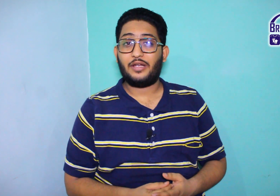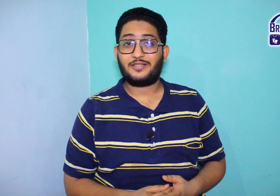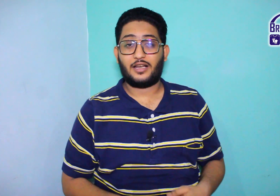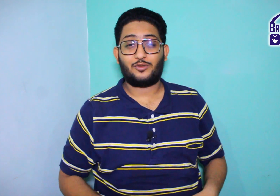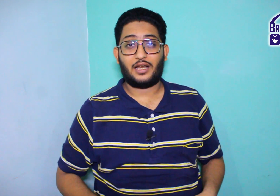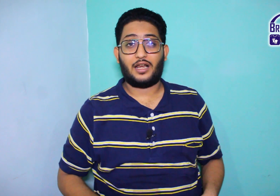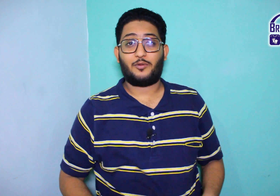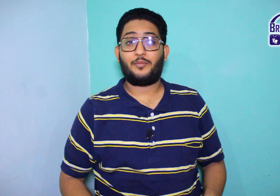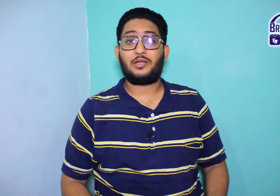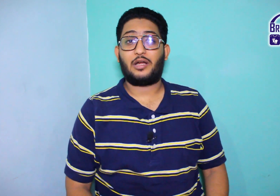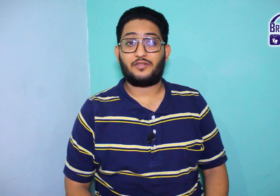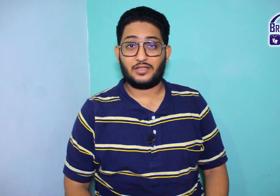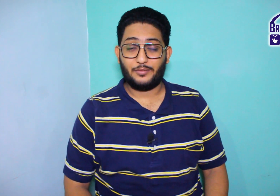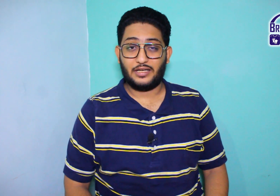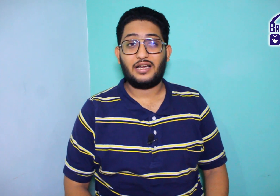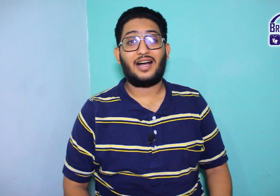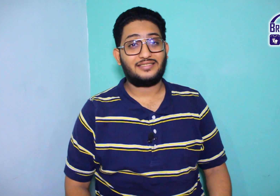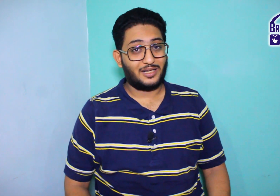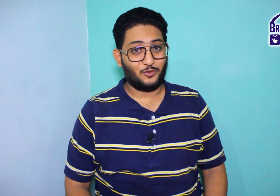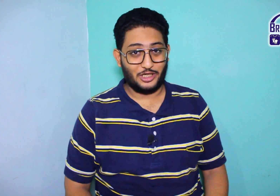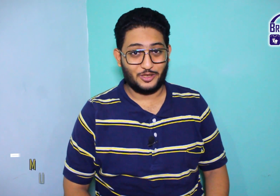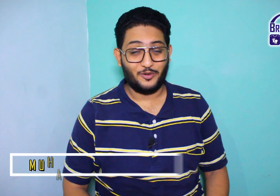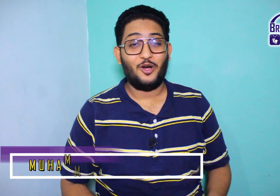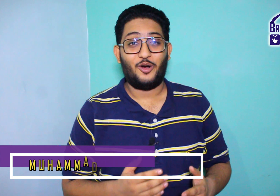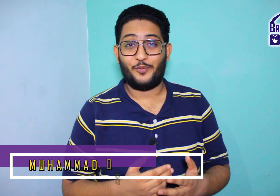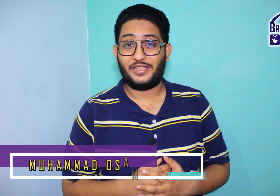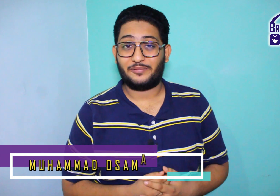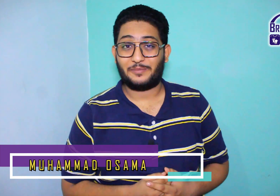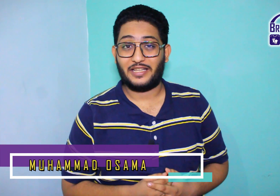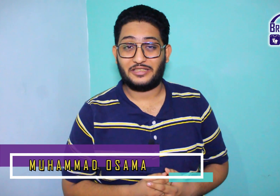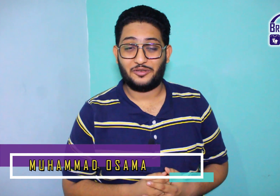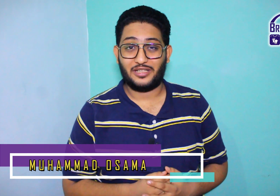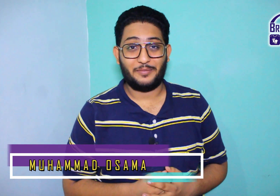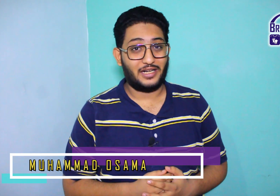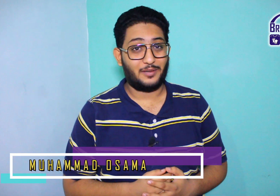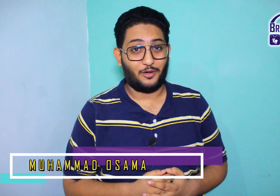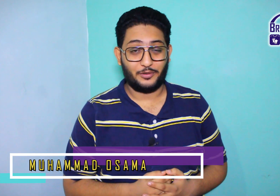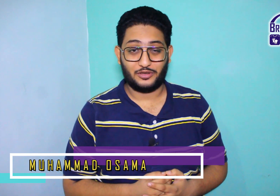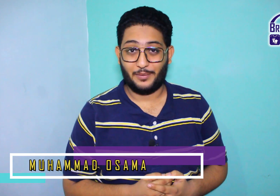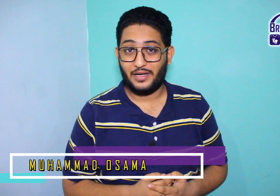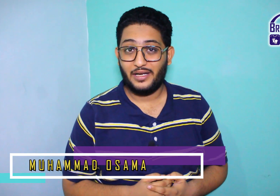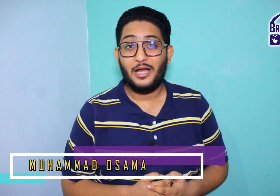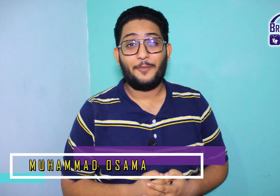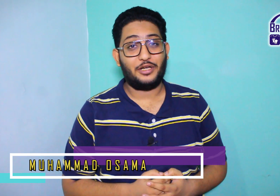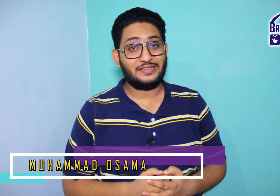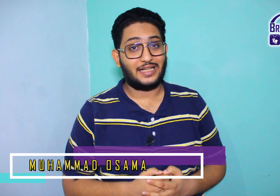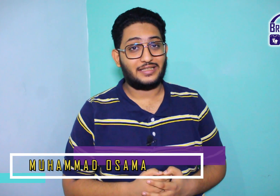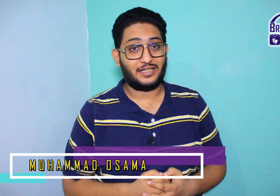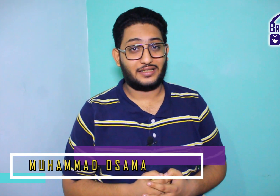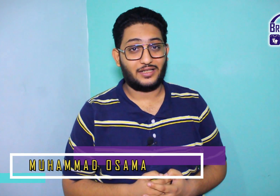बिस्मिल्लाहिर्रहमानिर्रहीम सल्लल्लाहु अलैहि वसल्लम मोहम्मद बारिक वसल्लम अस्सलाम वालेकुम। उम्मीद है आप सब खैरियत से होंगे। मेरा नाम मोहम्मद उसामा है, ब्रीदिंग साइंस का डायरेक्टर